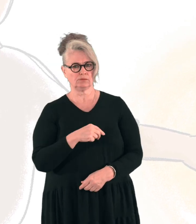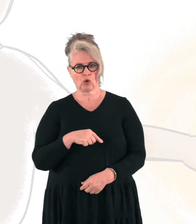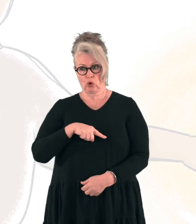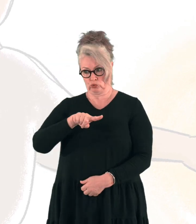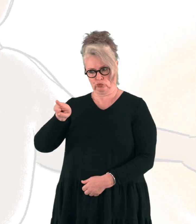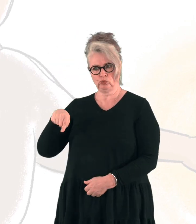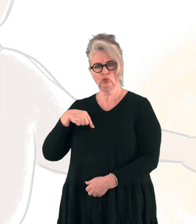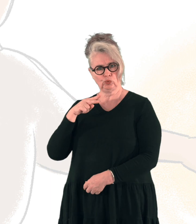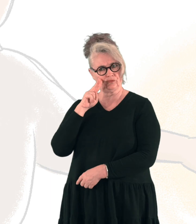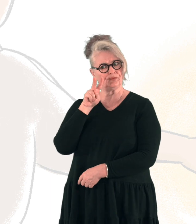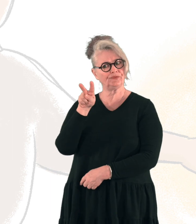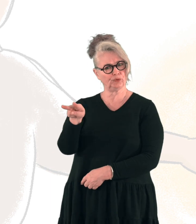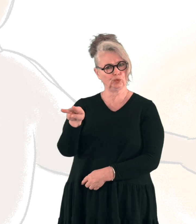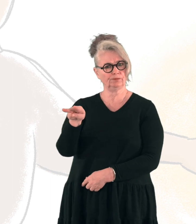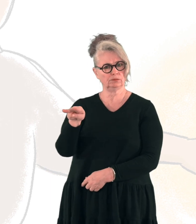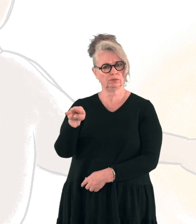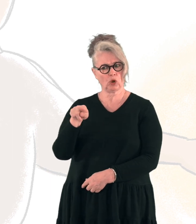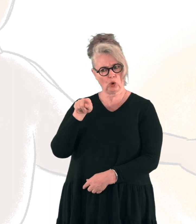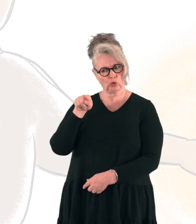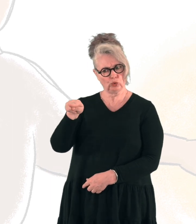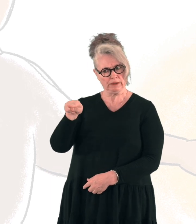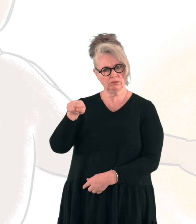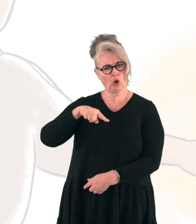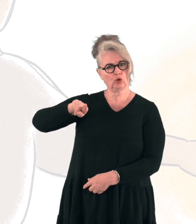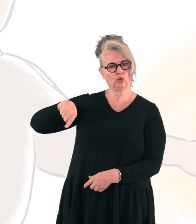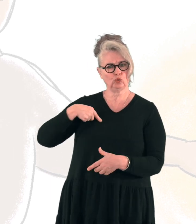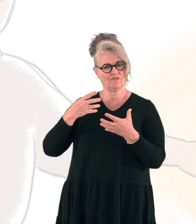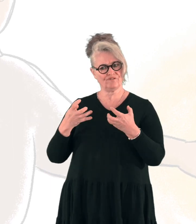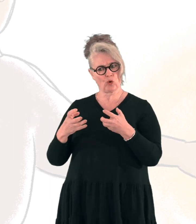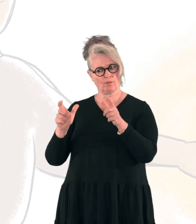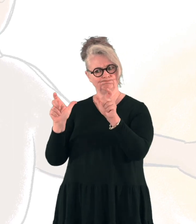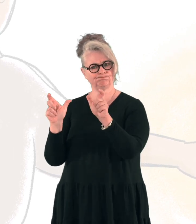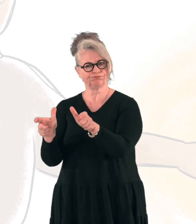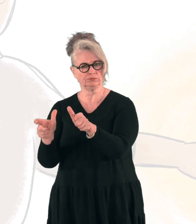nom nous avons voulu l'empêcher de le faire parce qu'il n'est pas avec